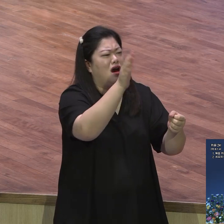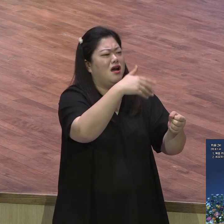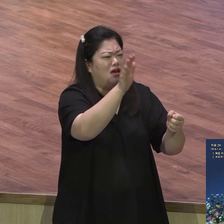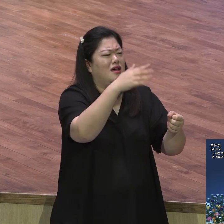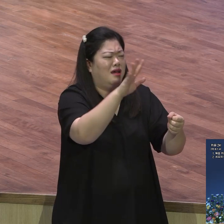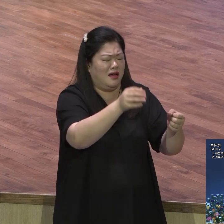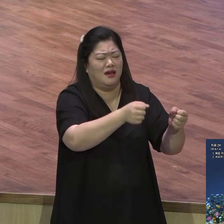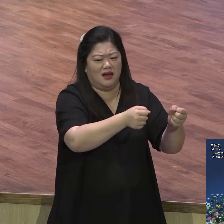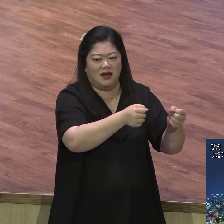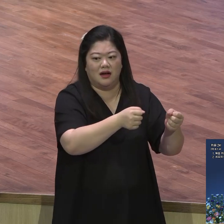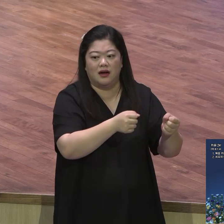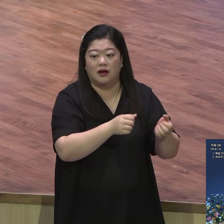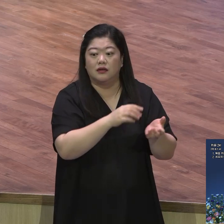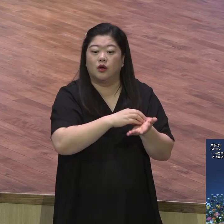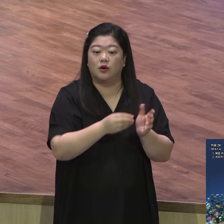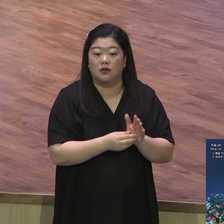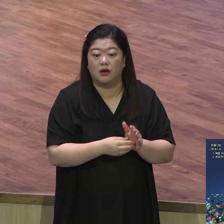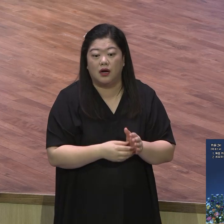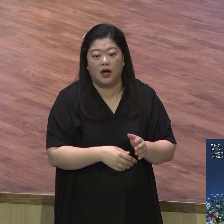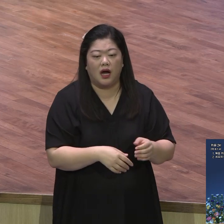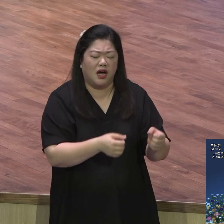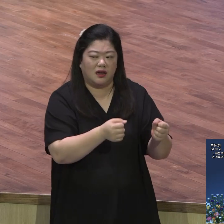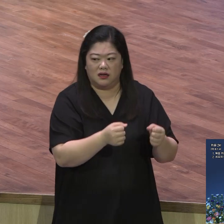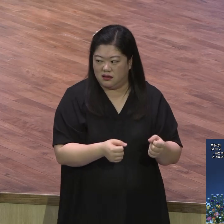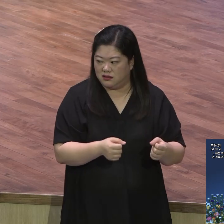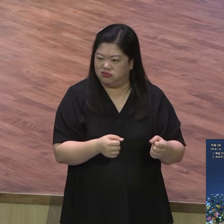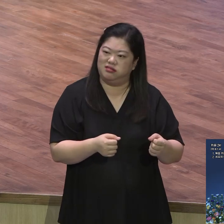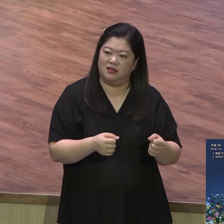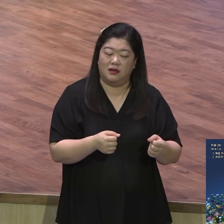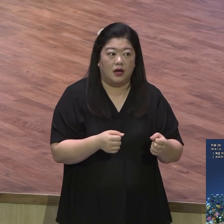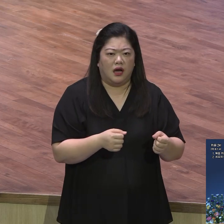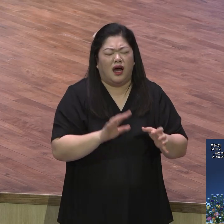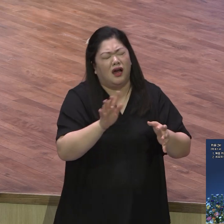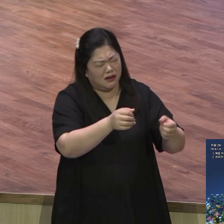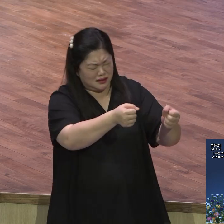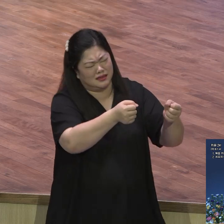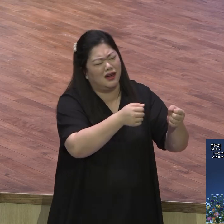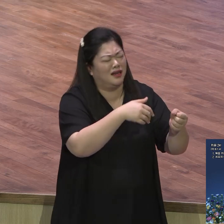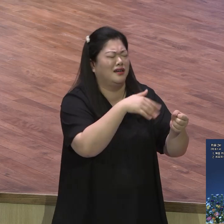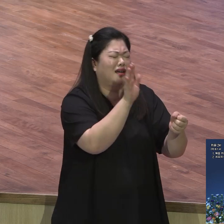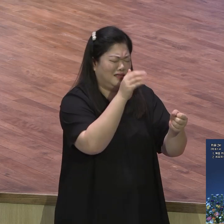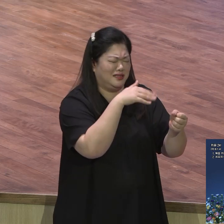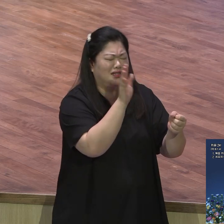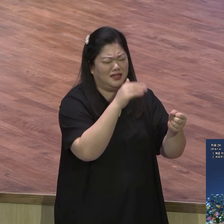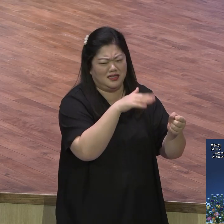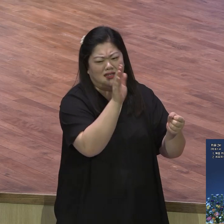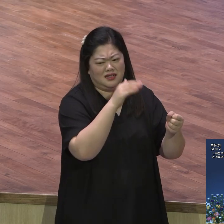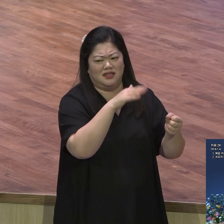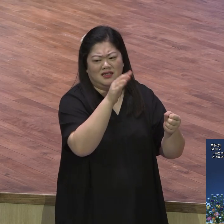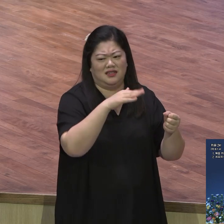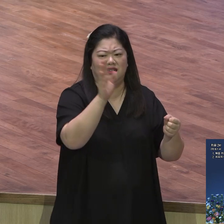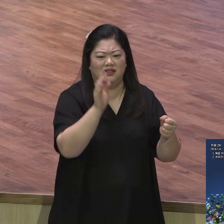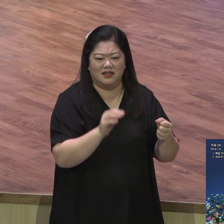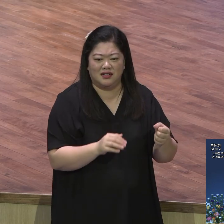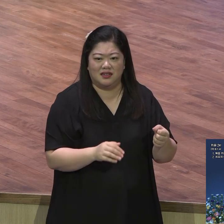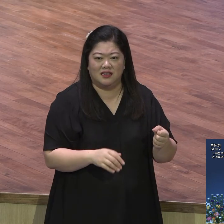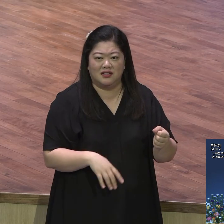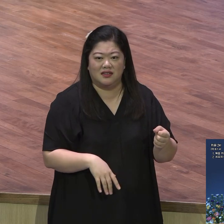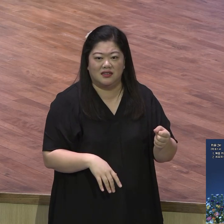누라 말 안 해. 그런데 앉아가 나는 서서 귀신을 쫓아 싸우고 있고 이 목사는 앉아가지고